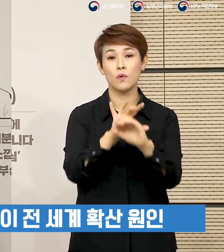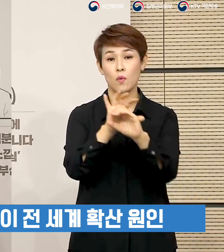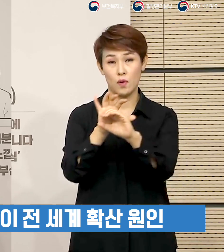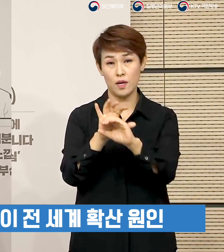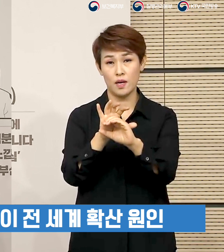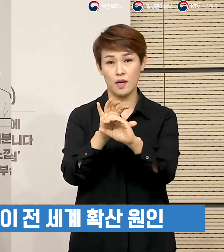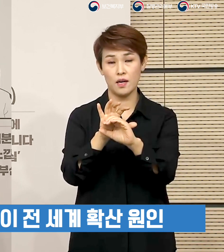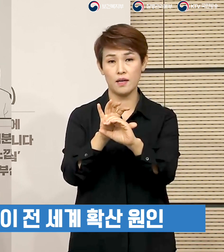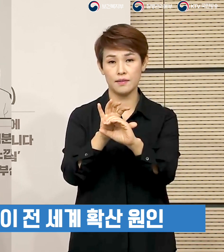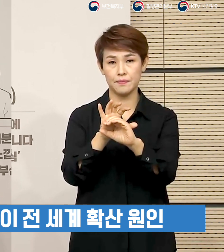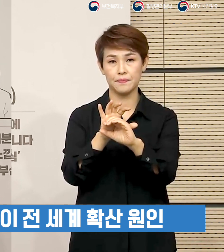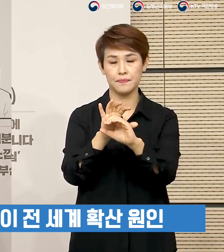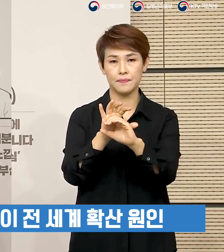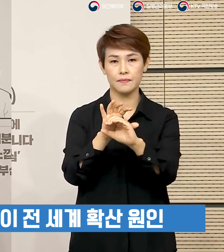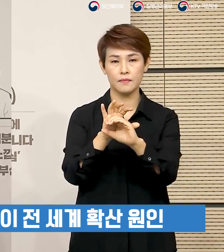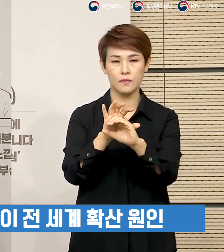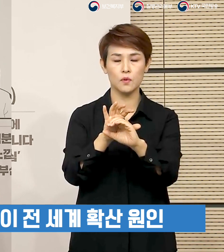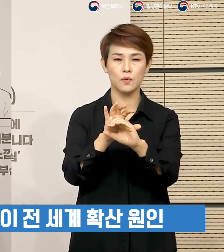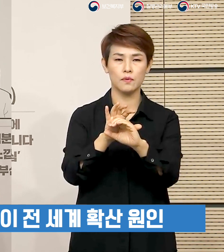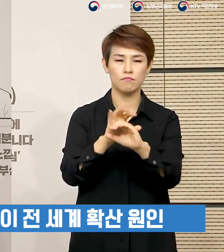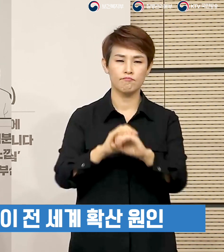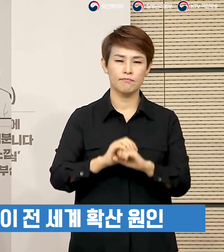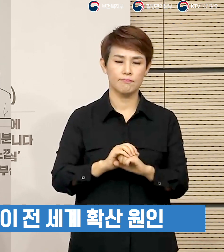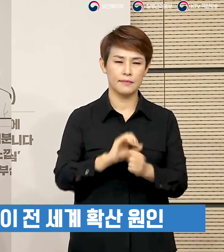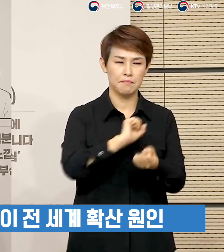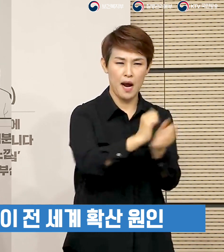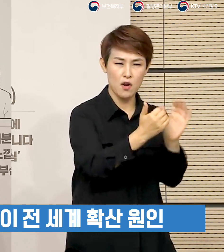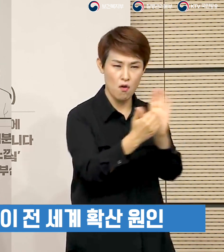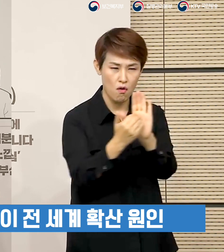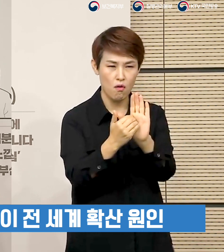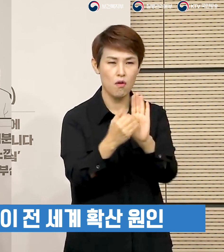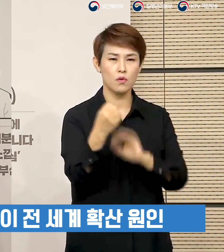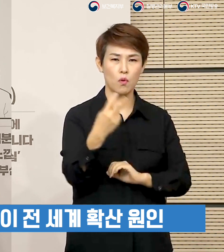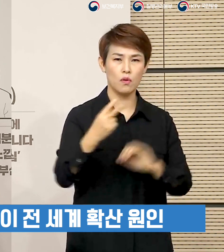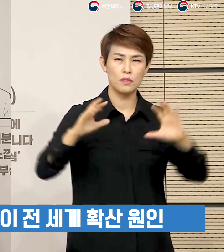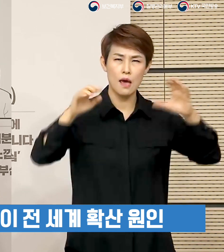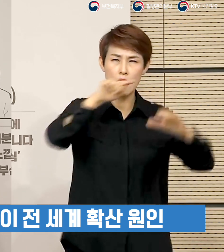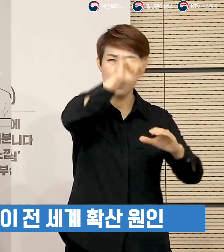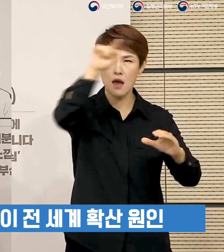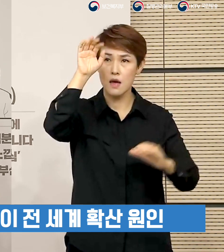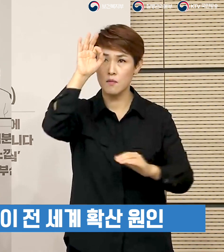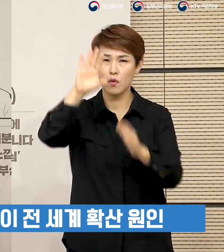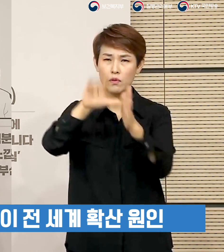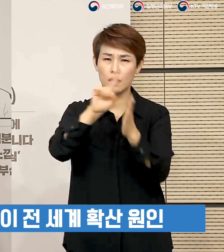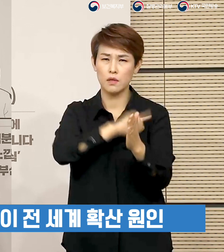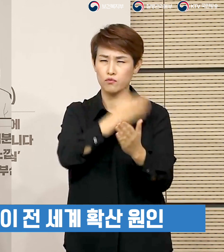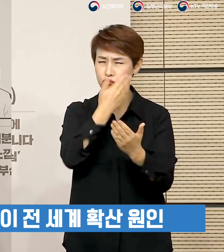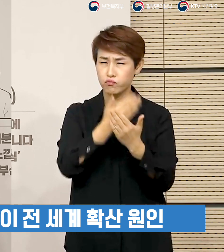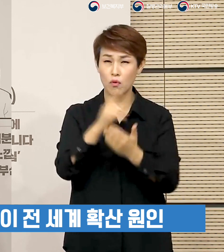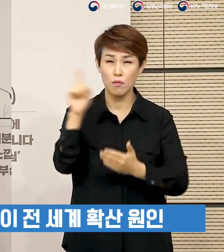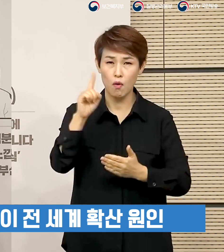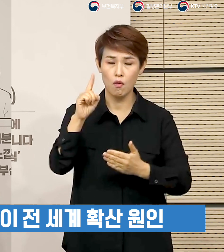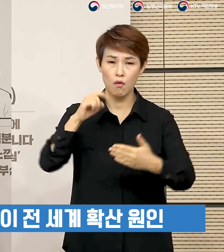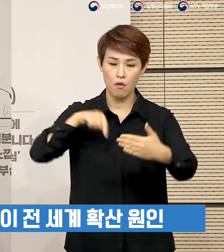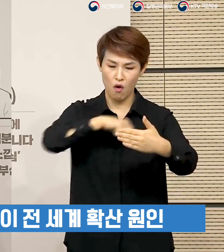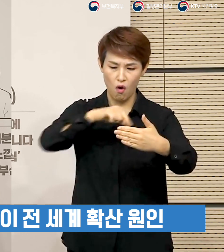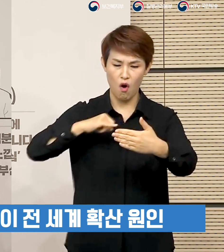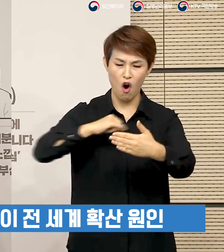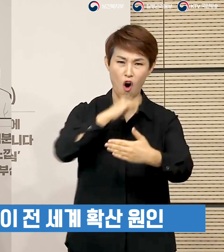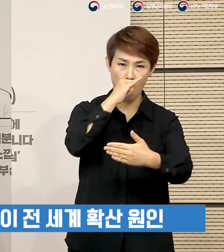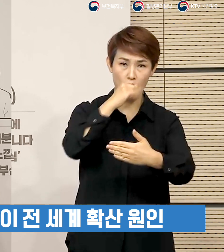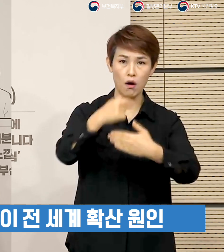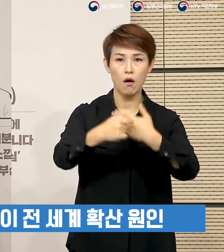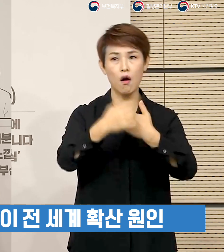코로나19를 방역적으로 그리고 전 세계적으로 확산이 된 가장 중요한 것들 중 하나가 바로 이게 무증상 또는